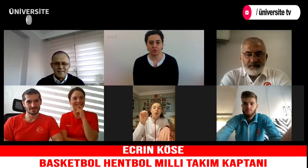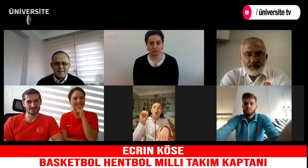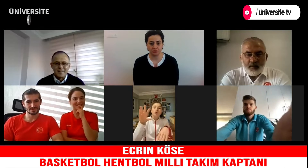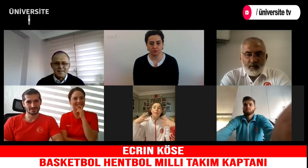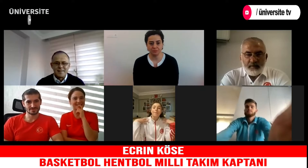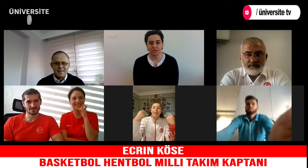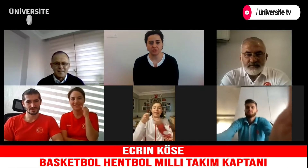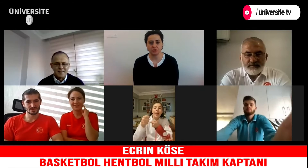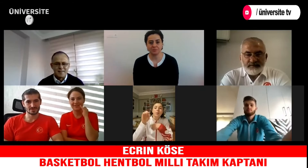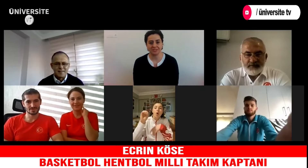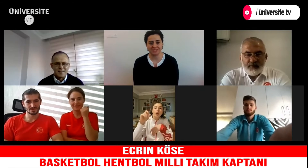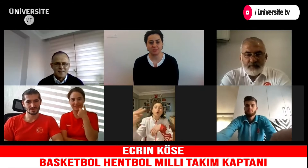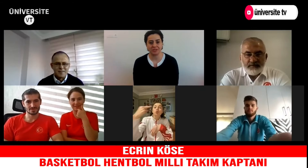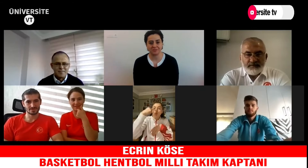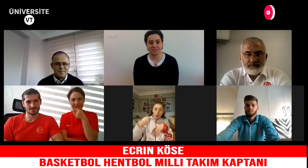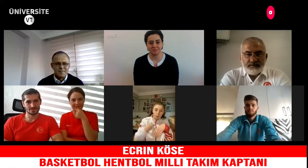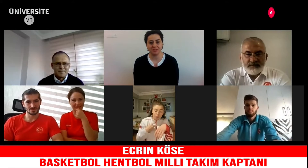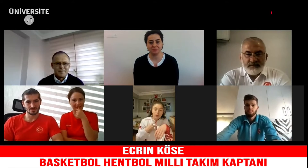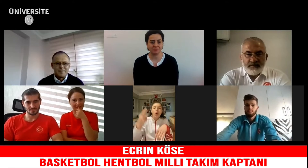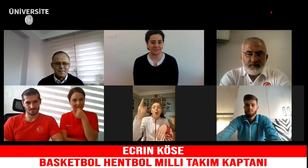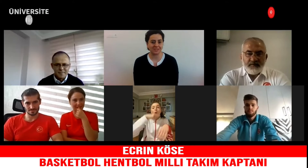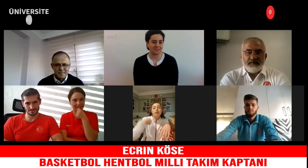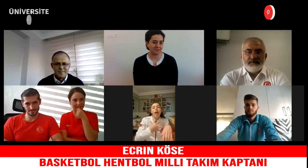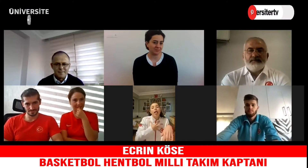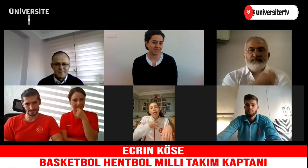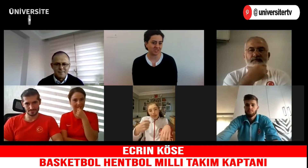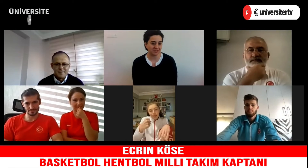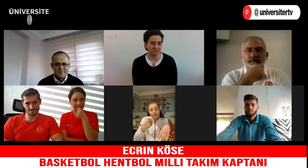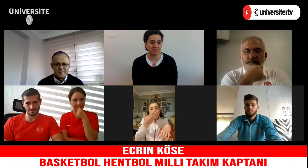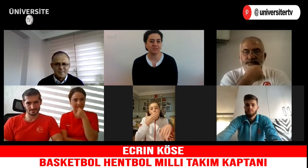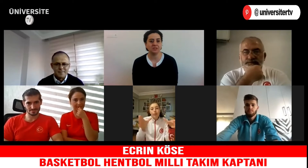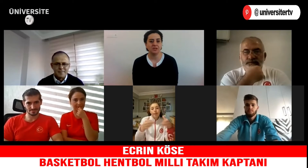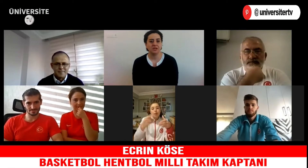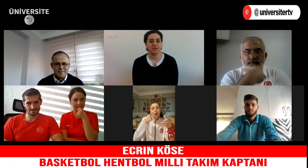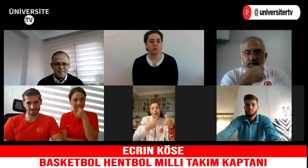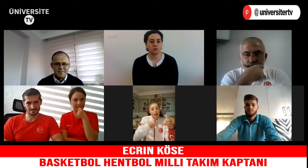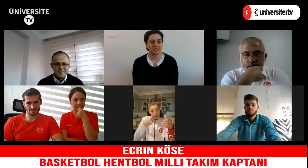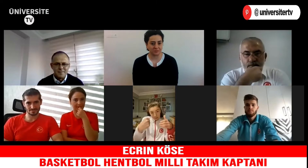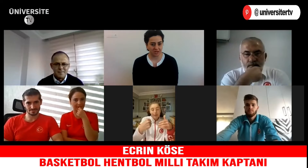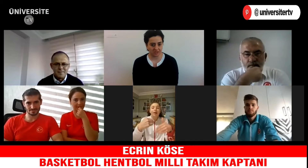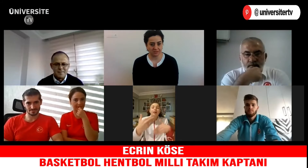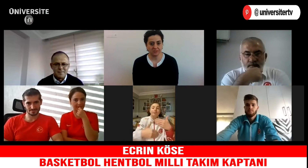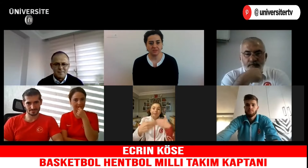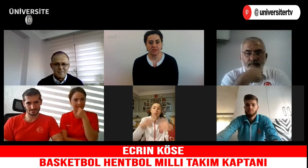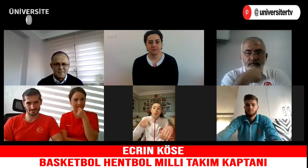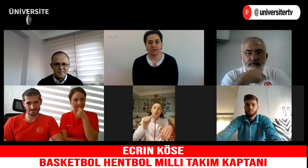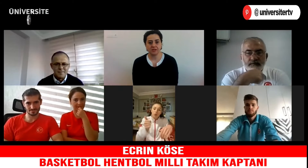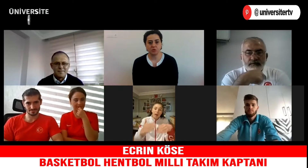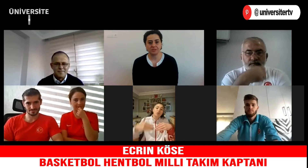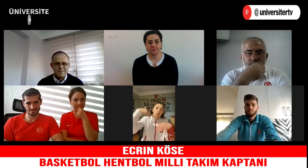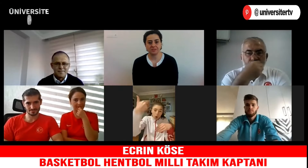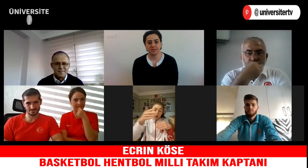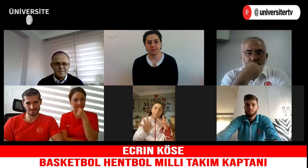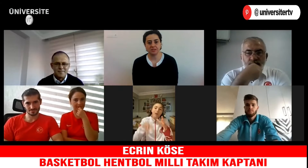turnuvalarında oynuyordum. Daha sonra beden eğitimi öğretmenim benim yeteneklerimi keşfedip beni okul takımına aldı.